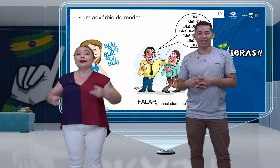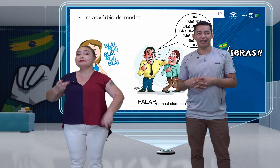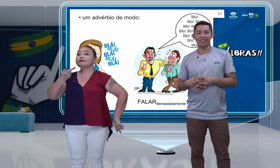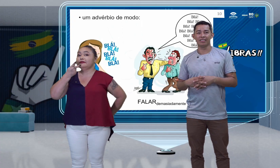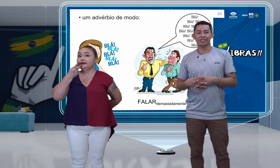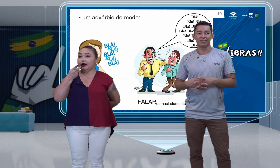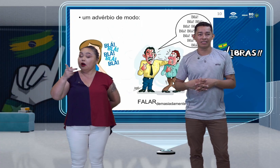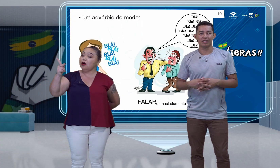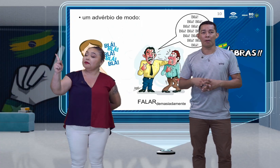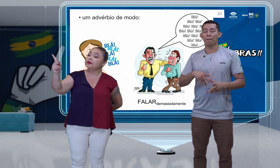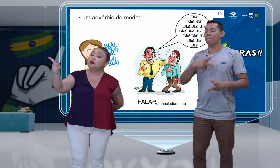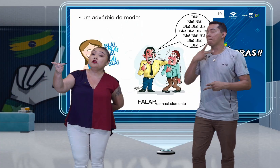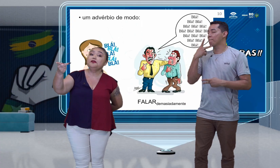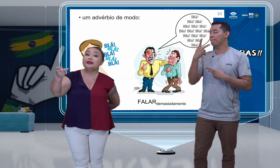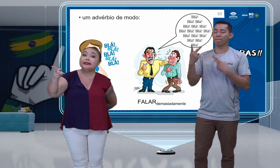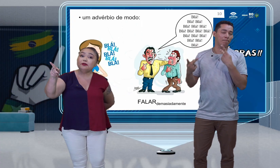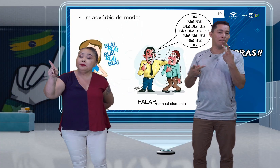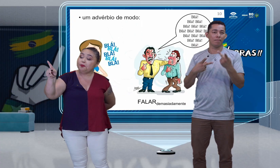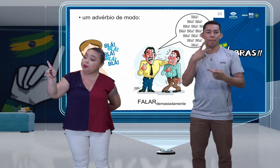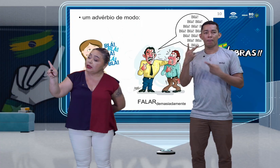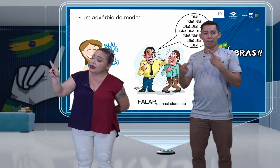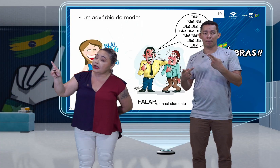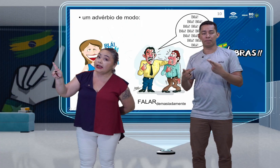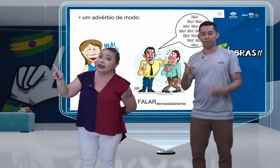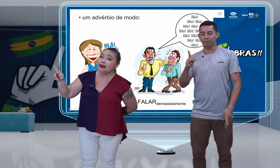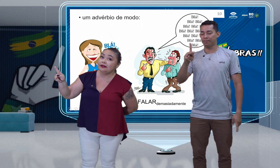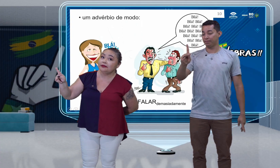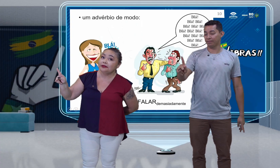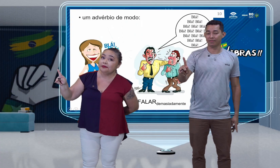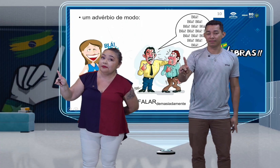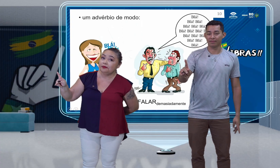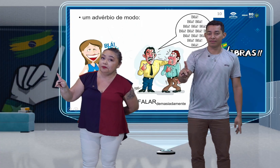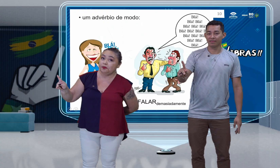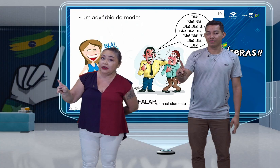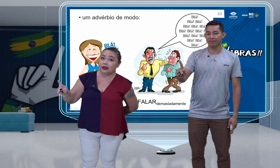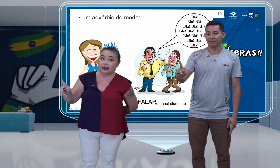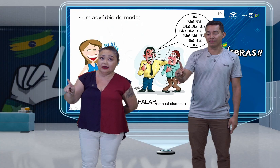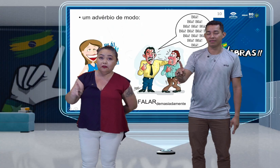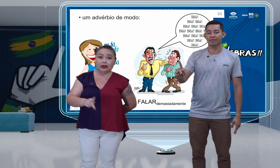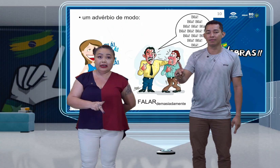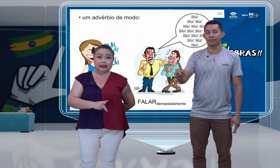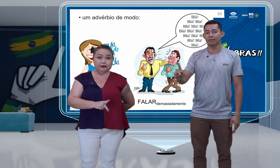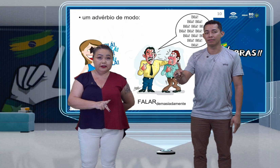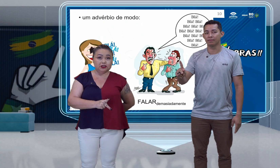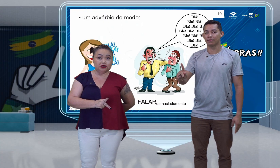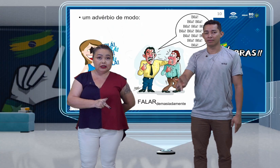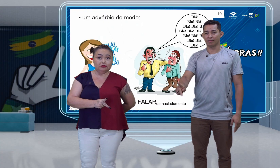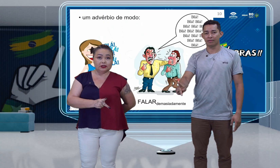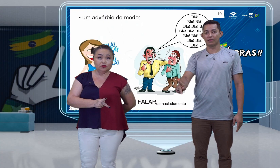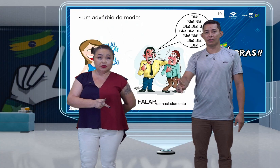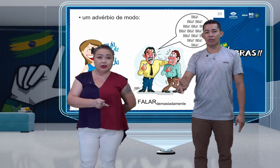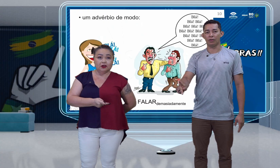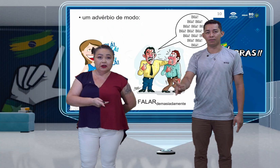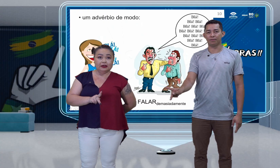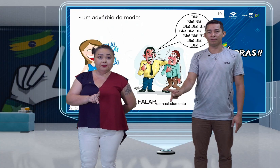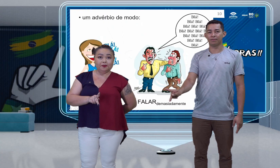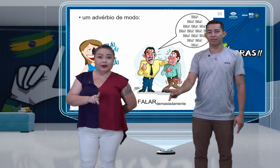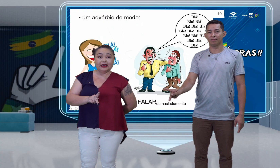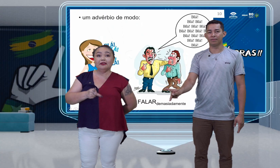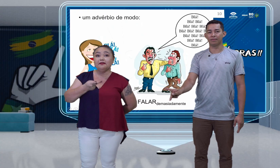Falar. Ó, configuração em P, vou colocar aqui na frente, que tem do azul. Em P,